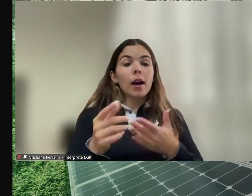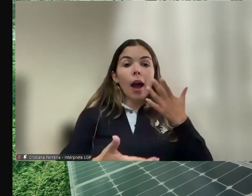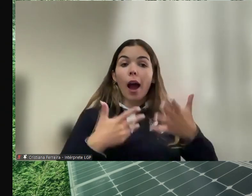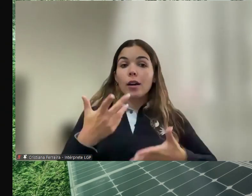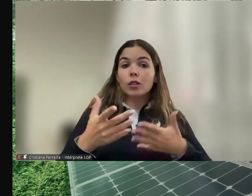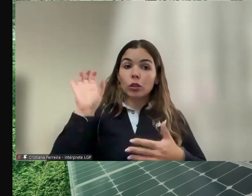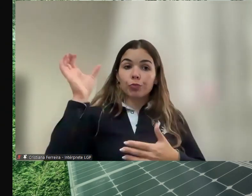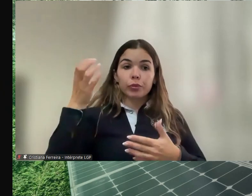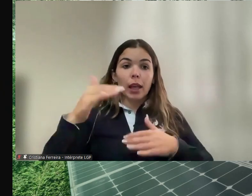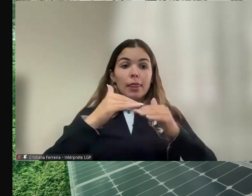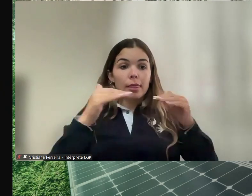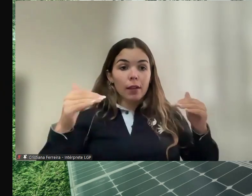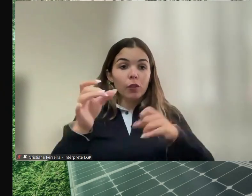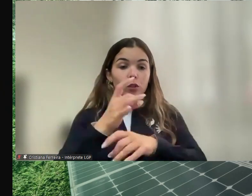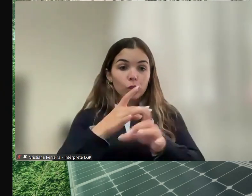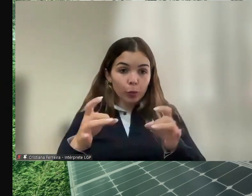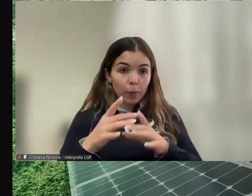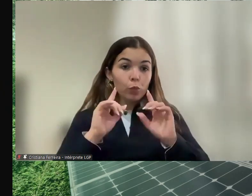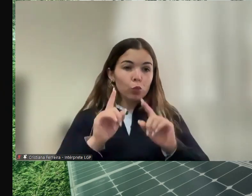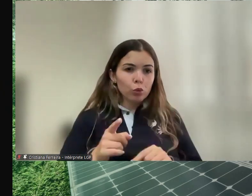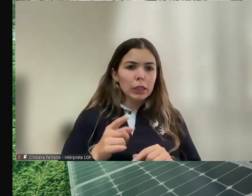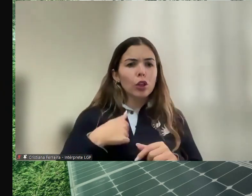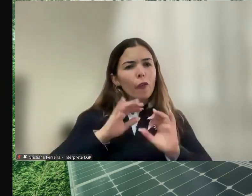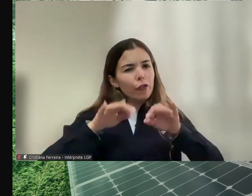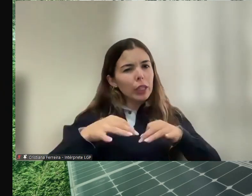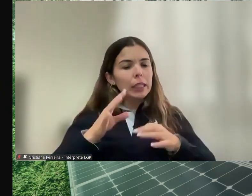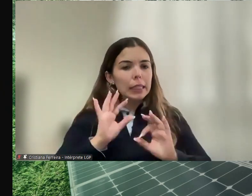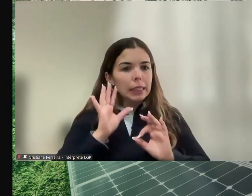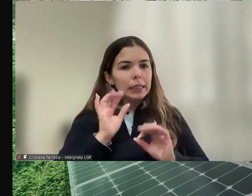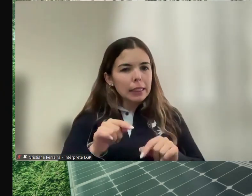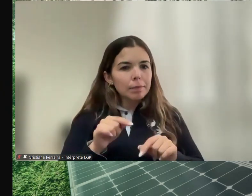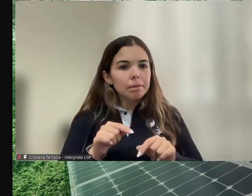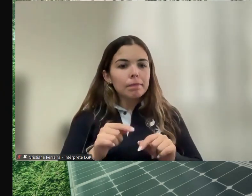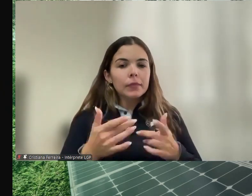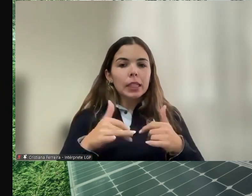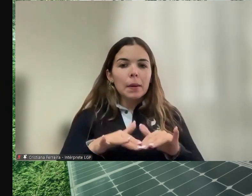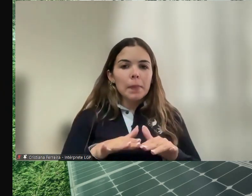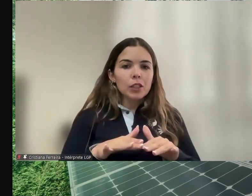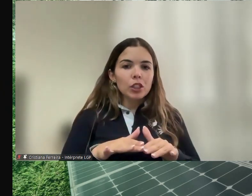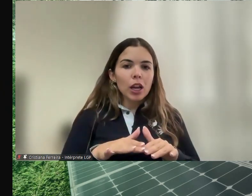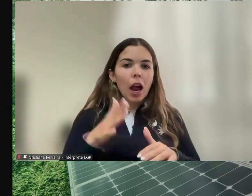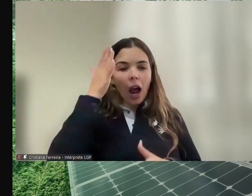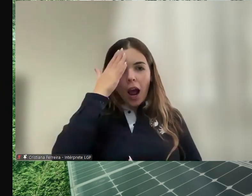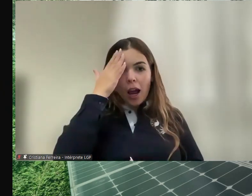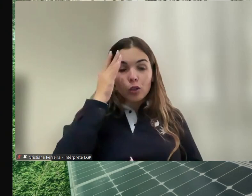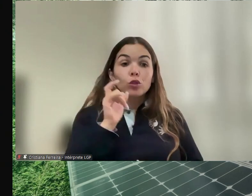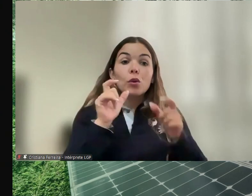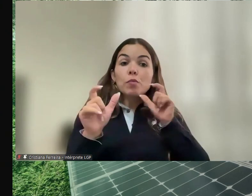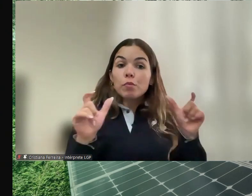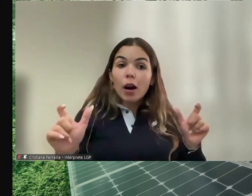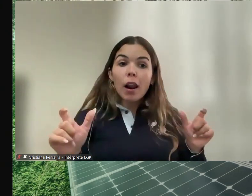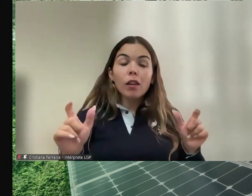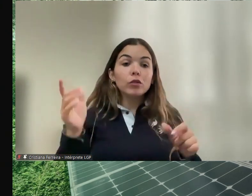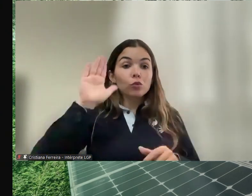europeu. Por isso, eu termino aqui, mas julgo que as palavras-chave desta